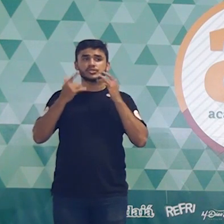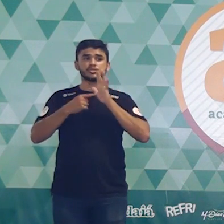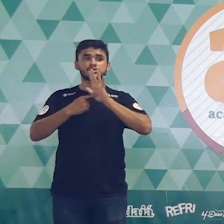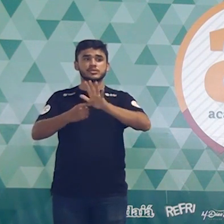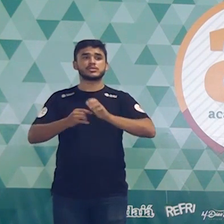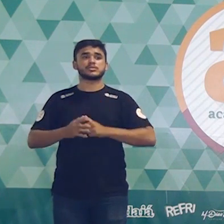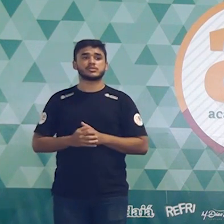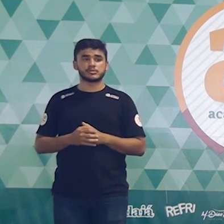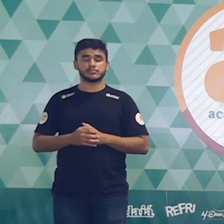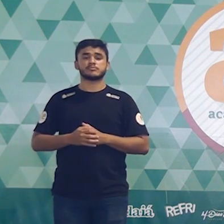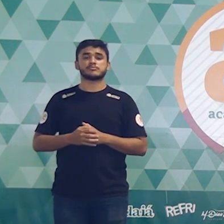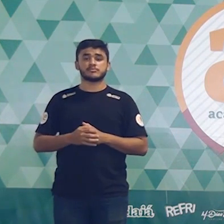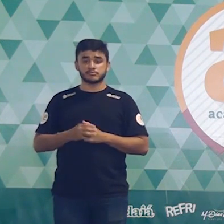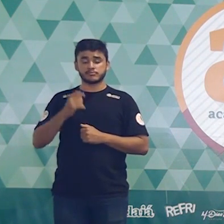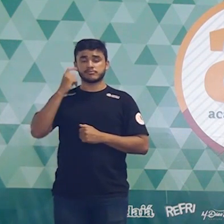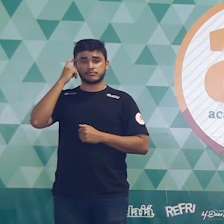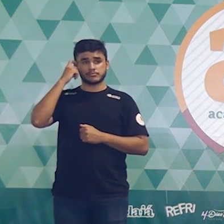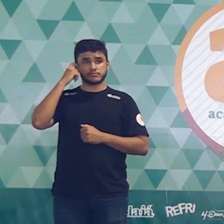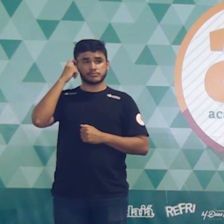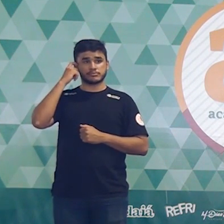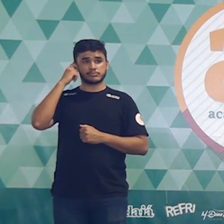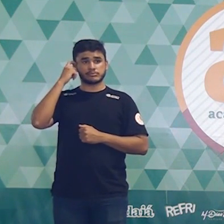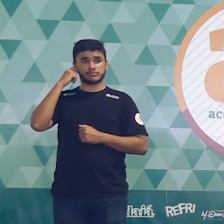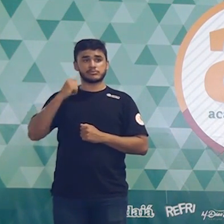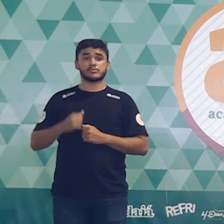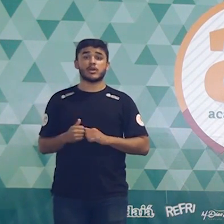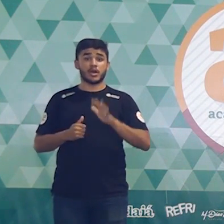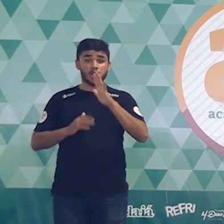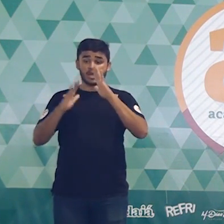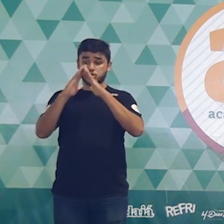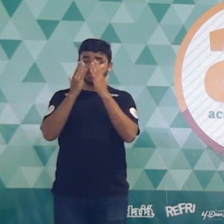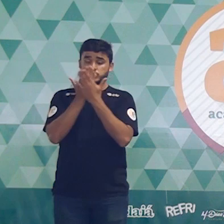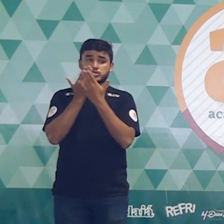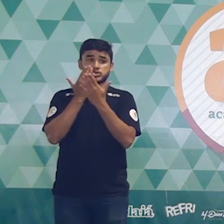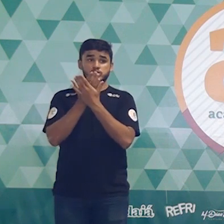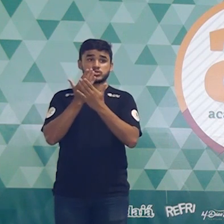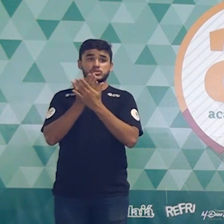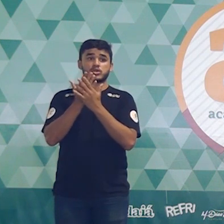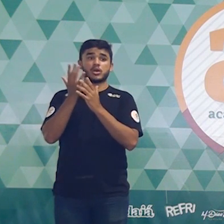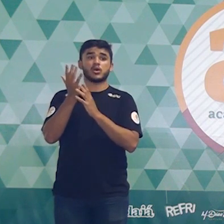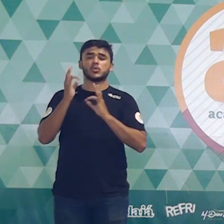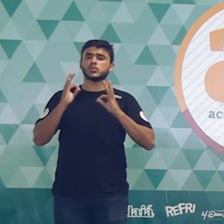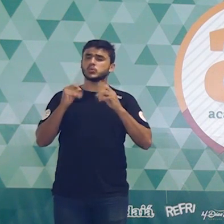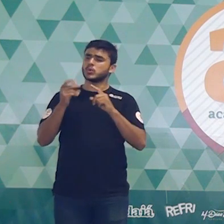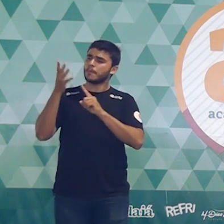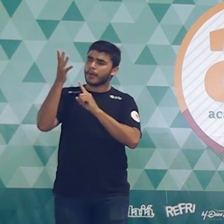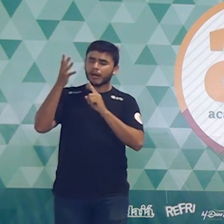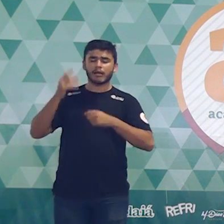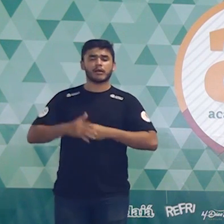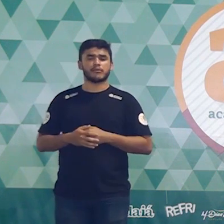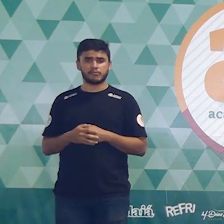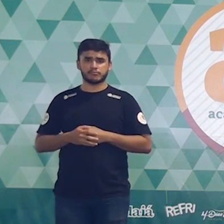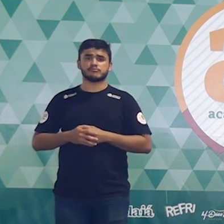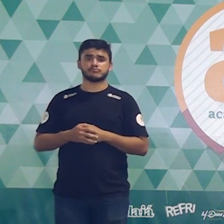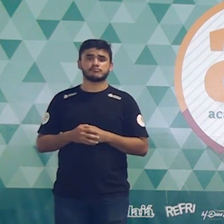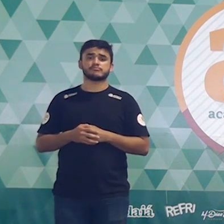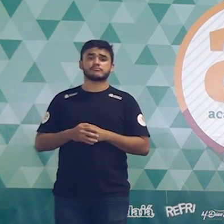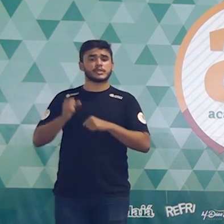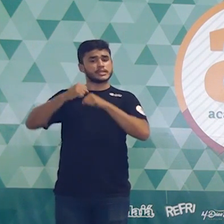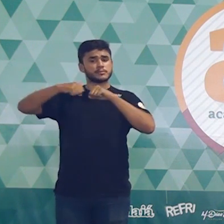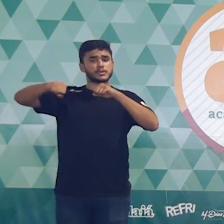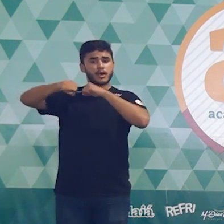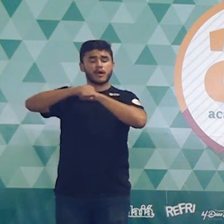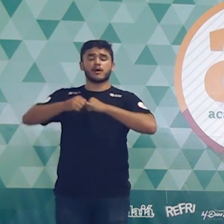aqui um monte de gente anotando. Escolas agem por meio de palestras, escolas agem por meio de